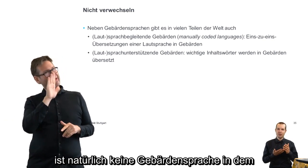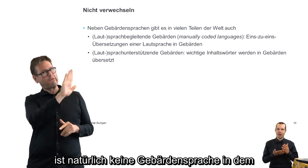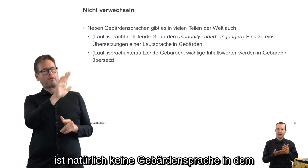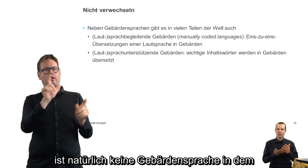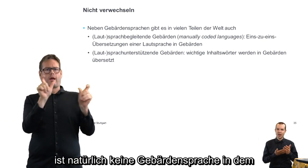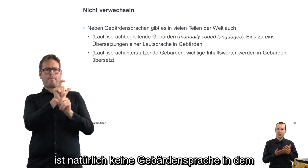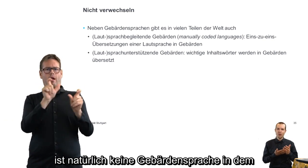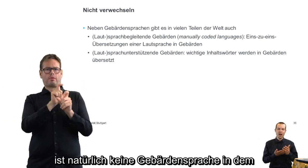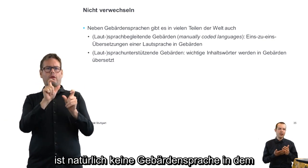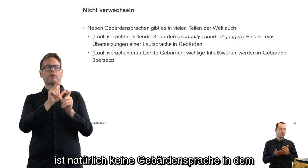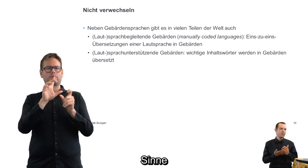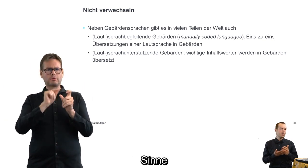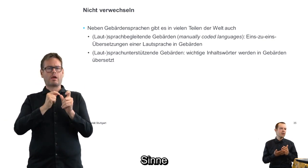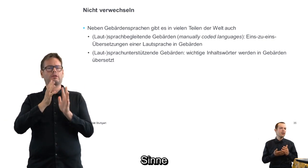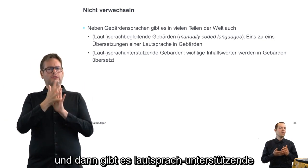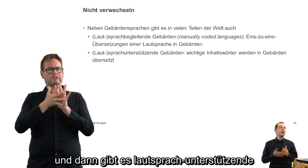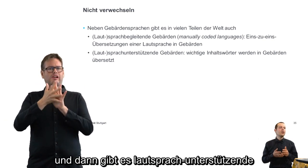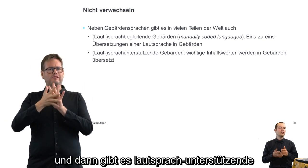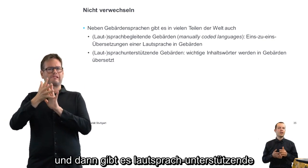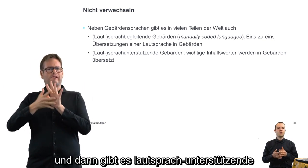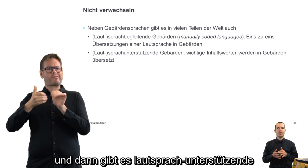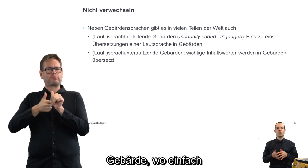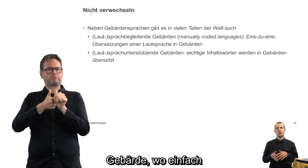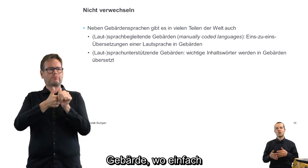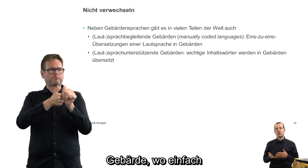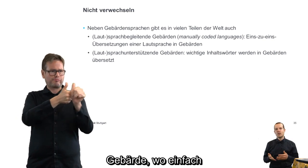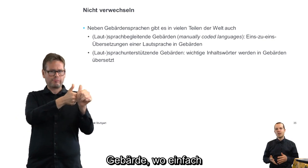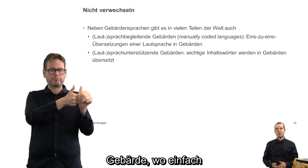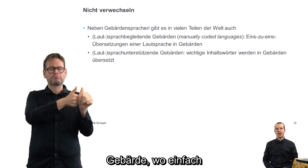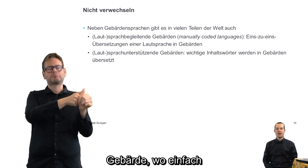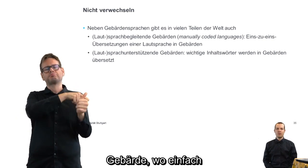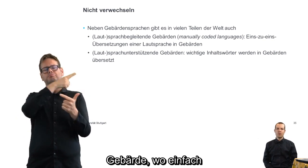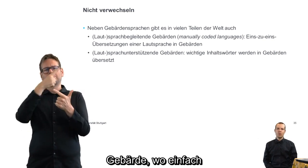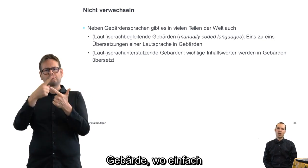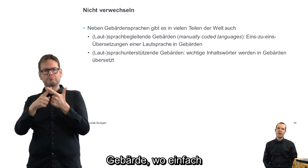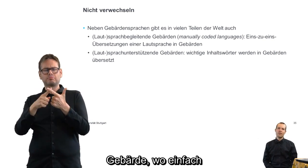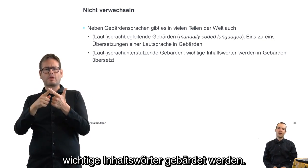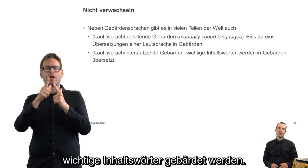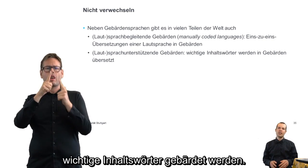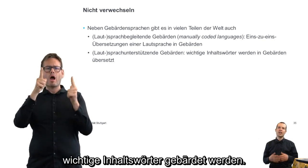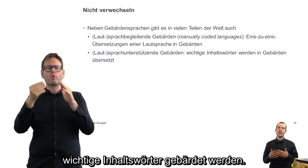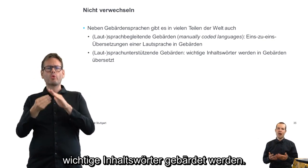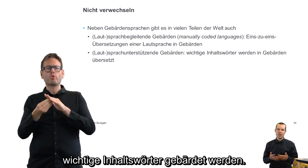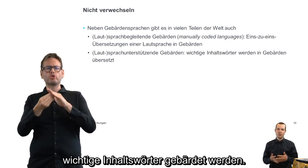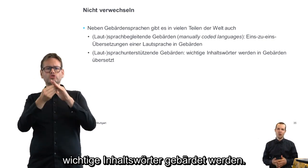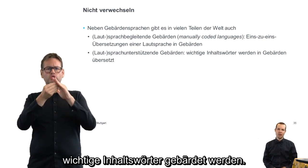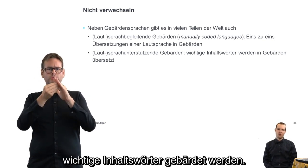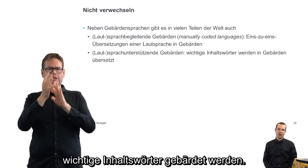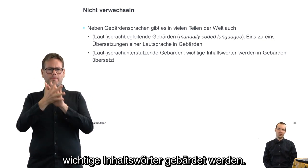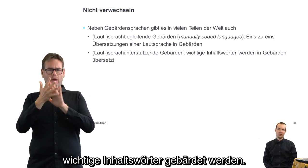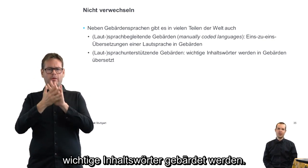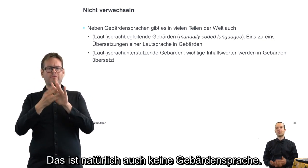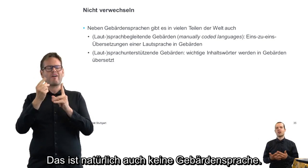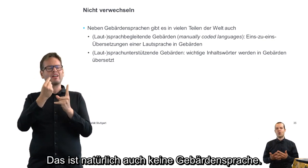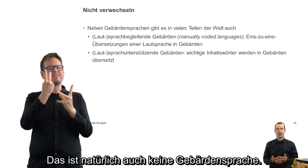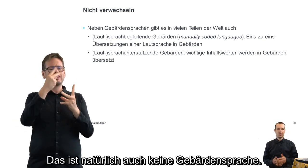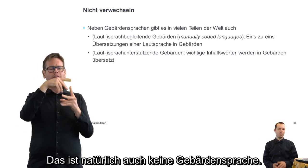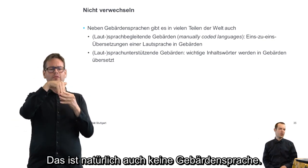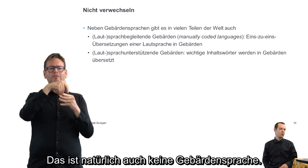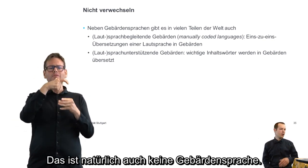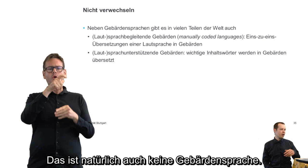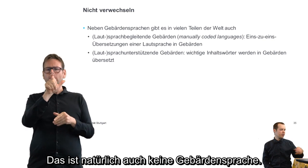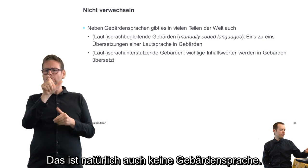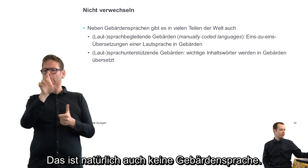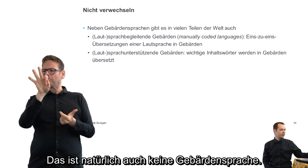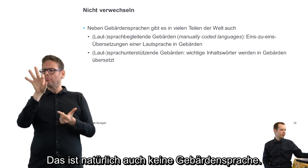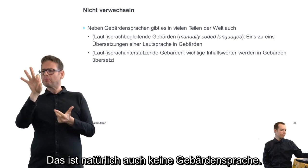keine Gebärdensprache in dem Sinne. Und dann gibt es auch laut unterstützende Gebärden, wo einfach richtige Inhaltswörter gebärdet werden. Das natürlich auch keine